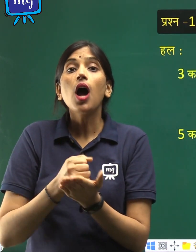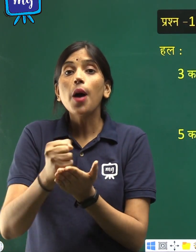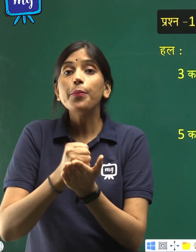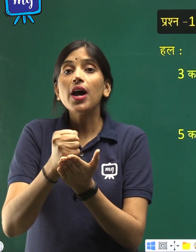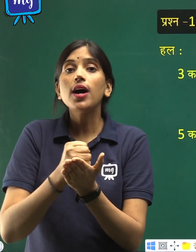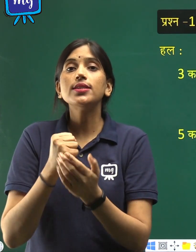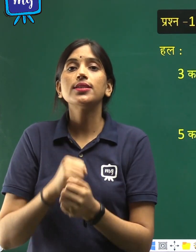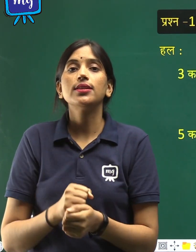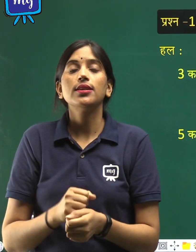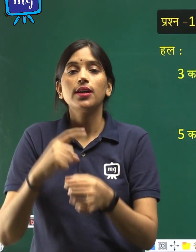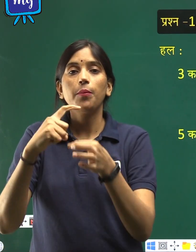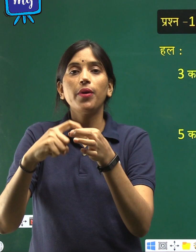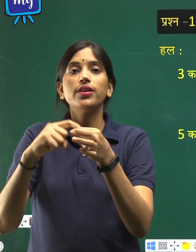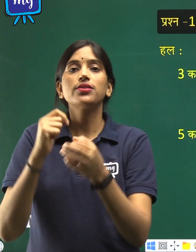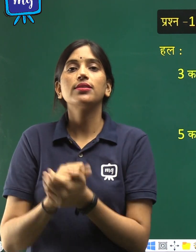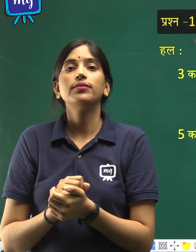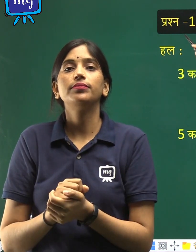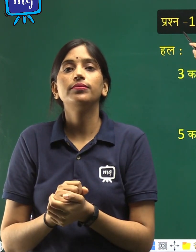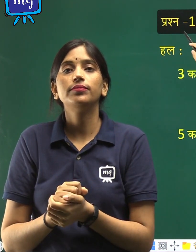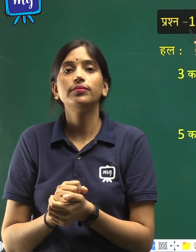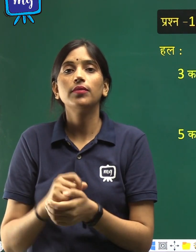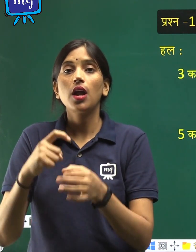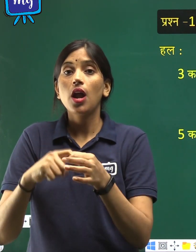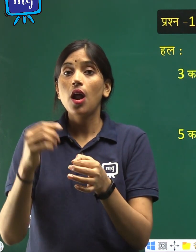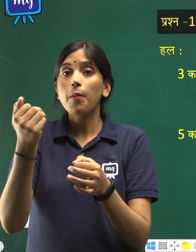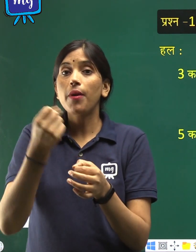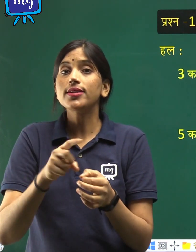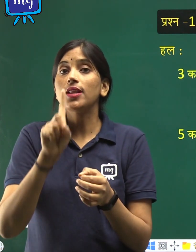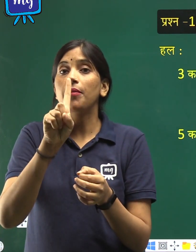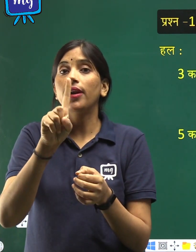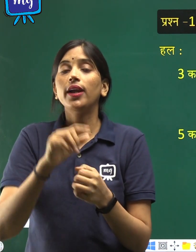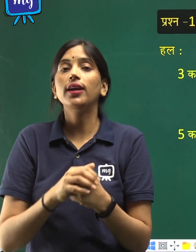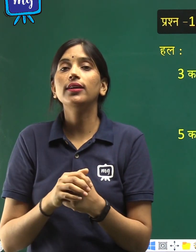अभ्यास प्रश्न। प्रश्न नंबर 1,